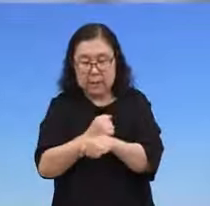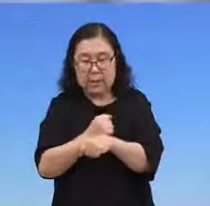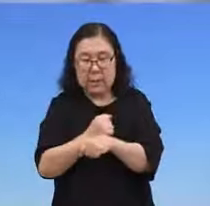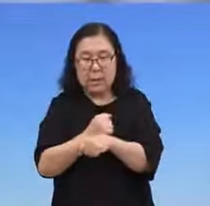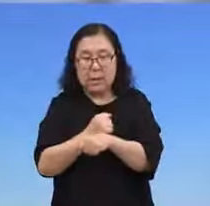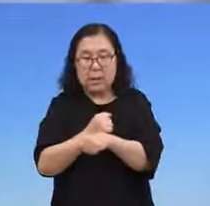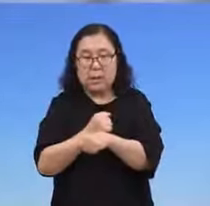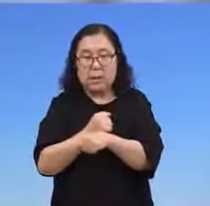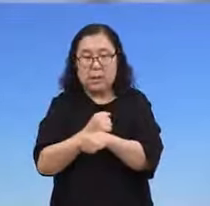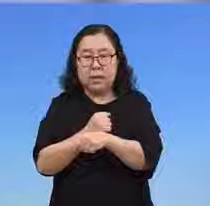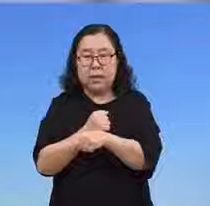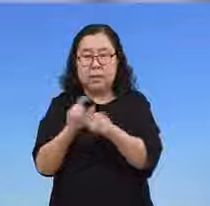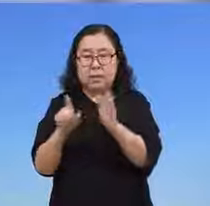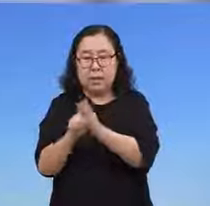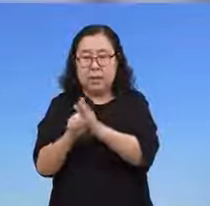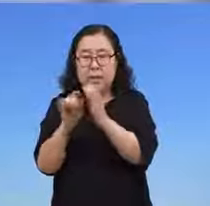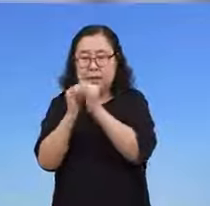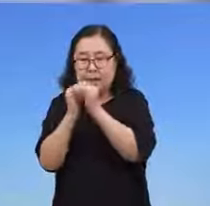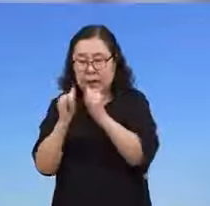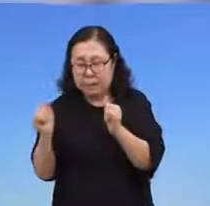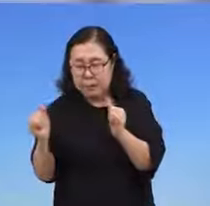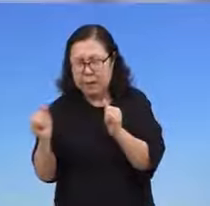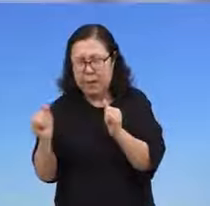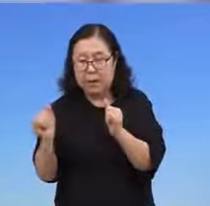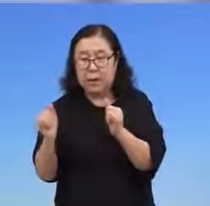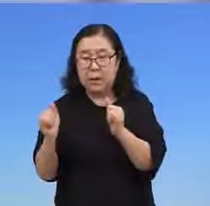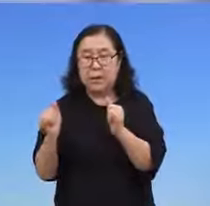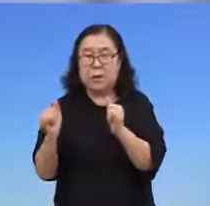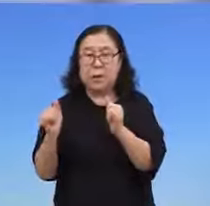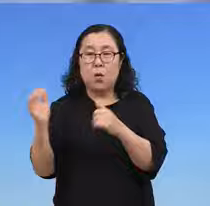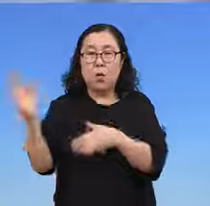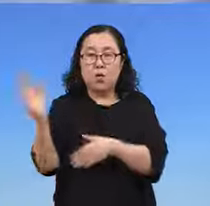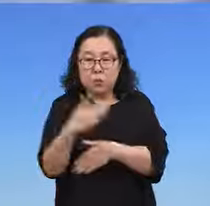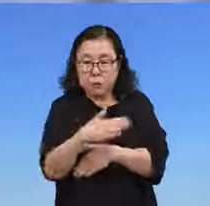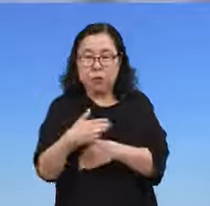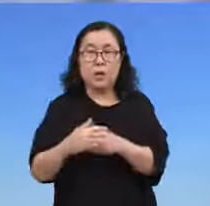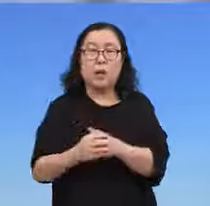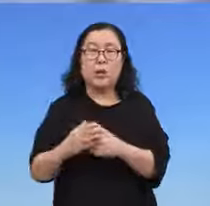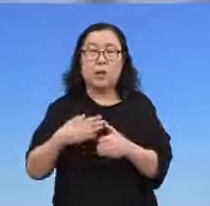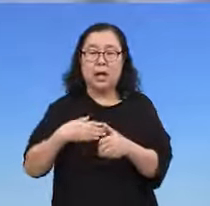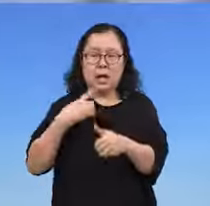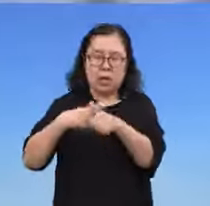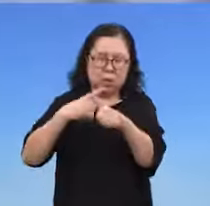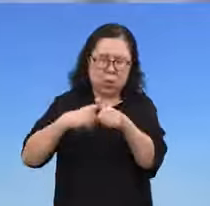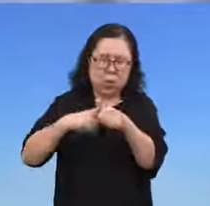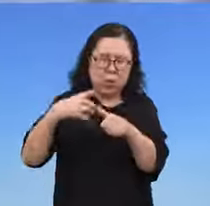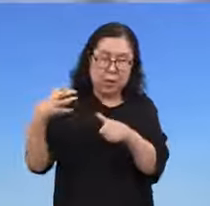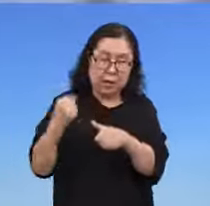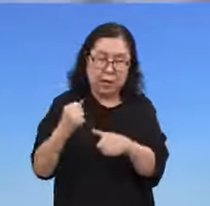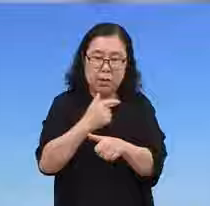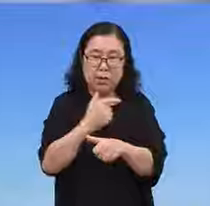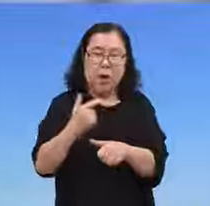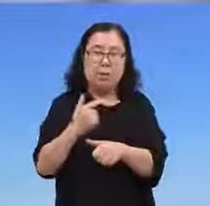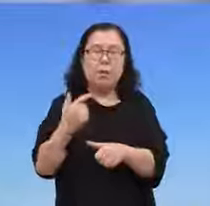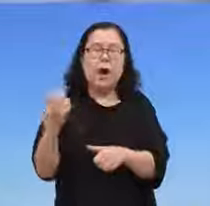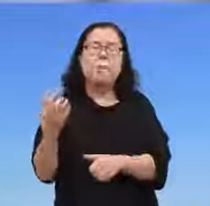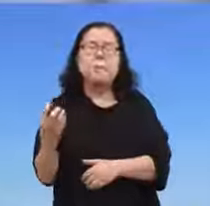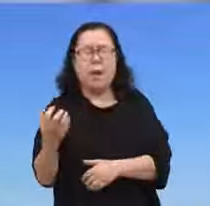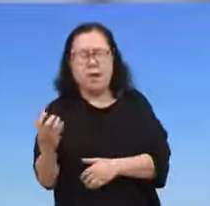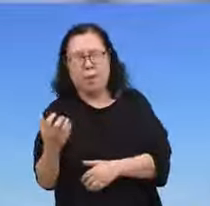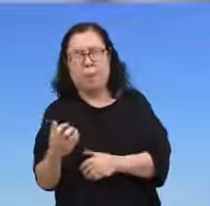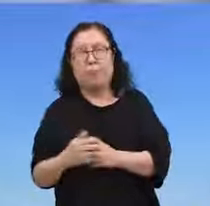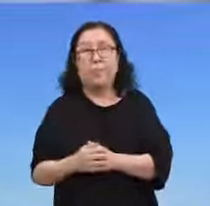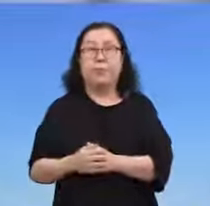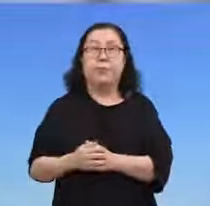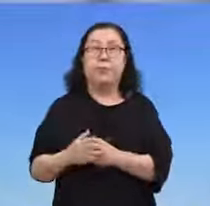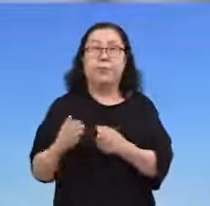수 없는 벌거벗김을 당할 때는 그 아픔은 이루 말로 다 못하는 거 아닙니까? 우리가